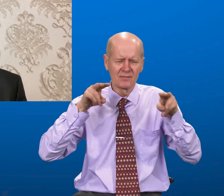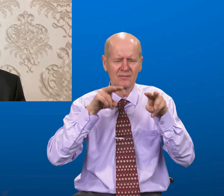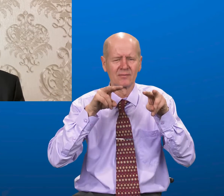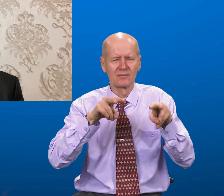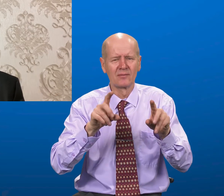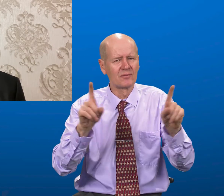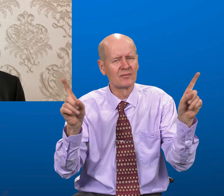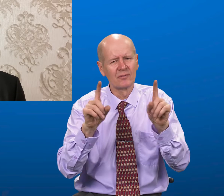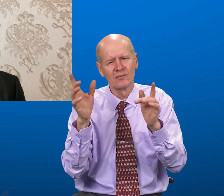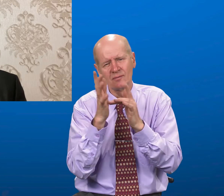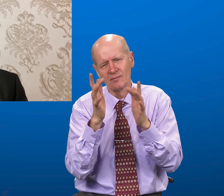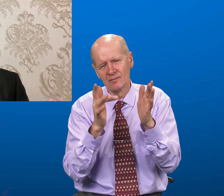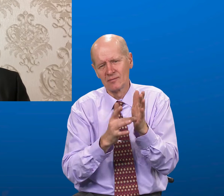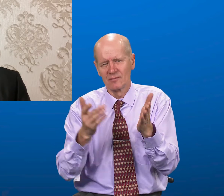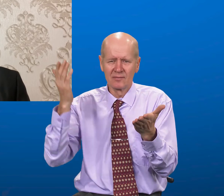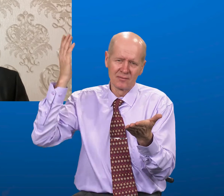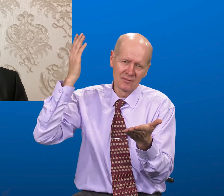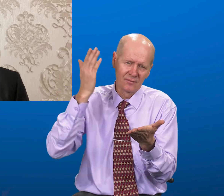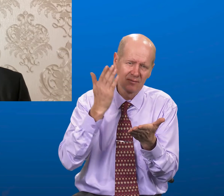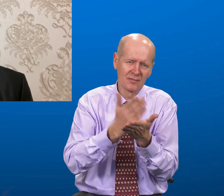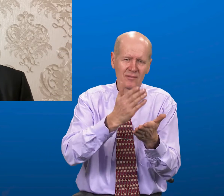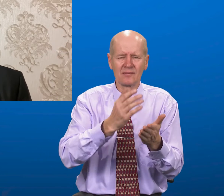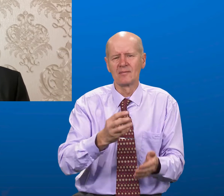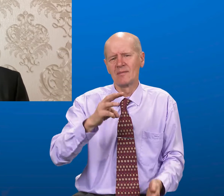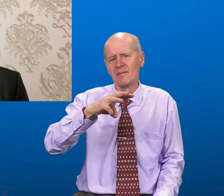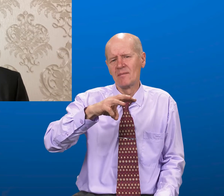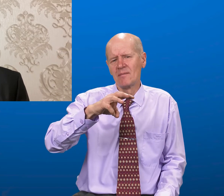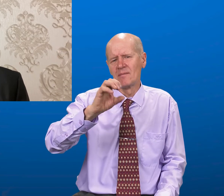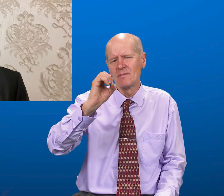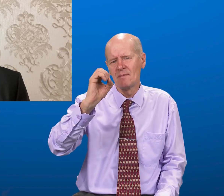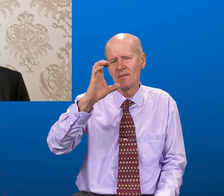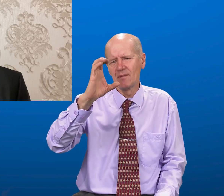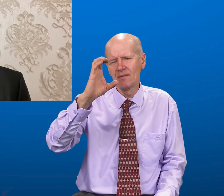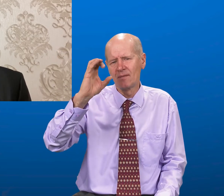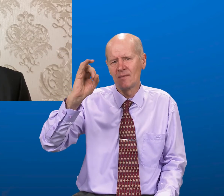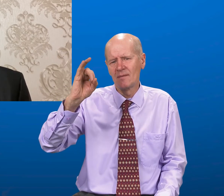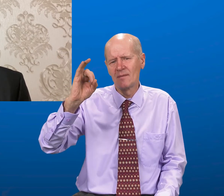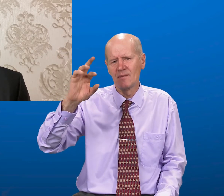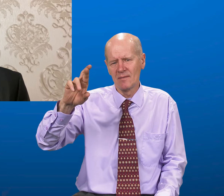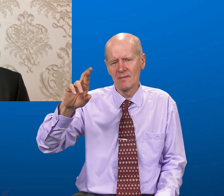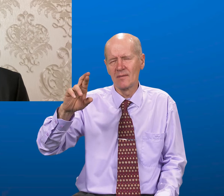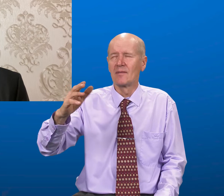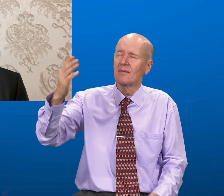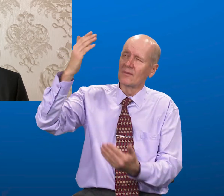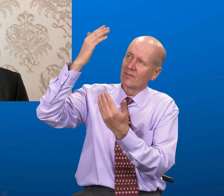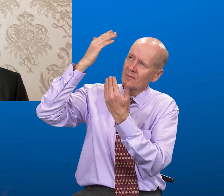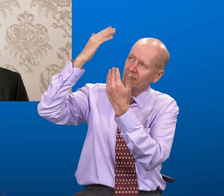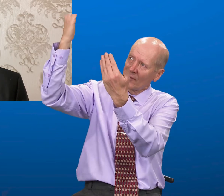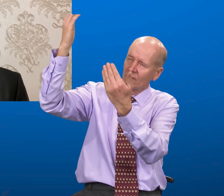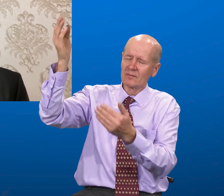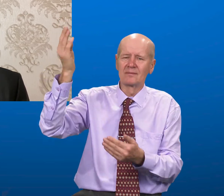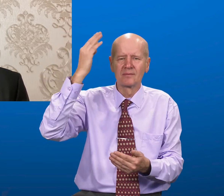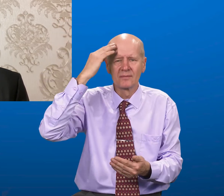красноречивым доказательством, что Иисус есть долгожданный Мессия, что